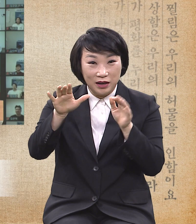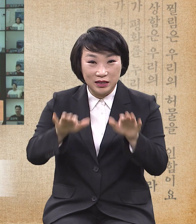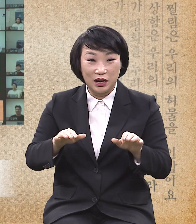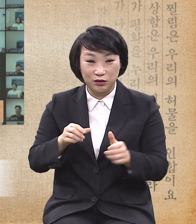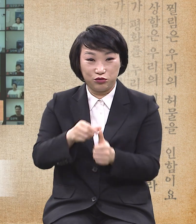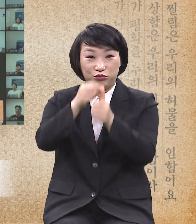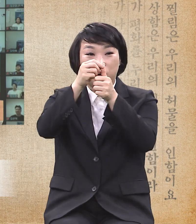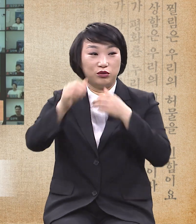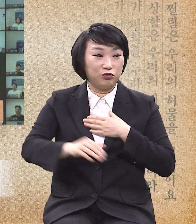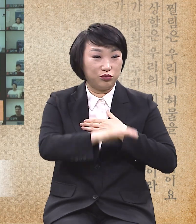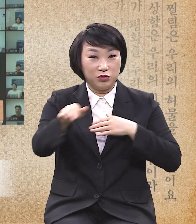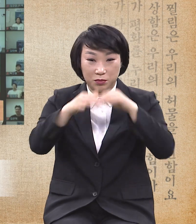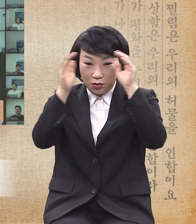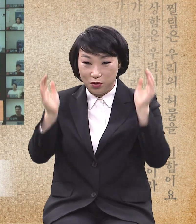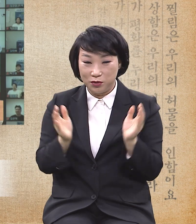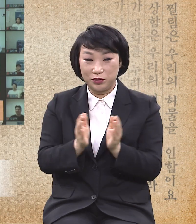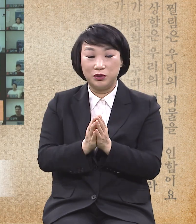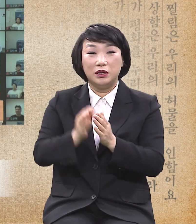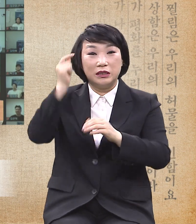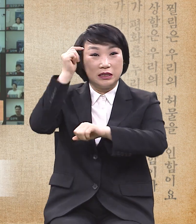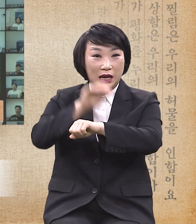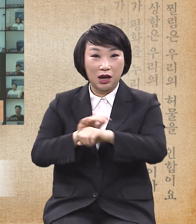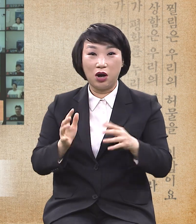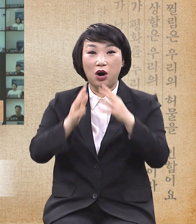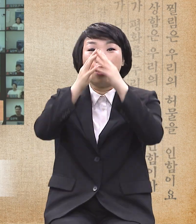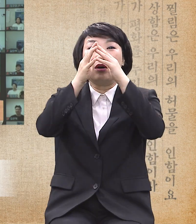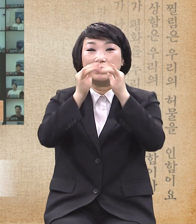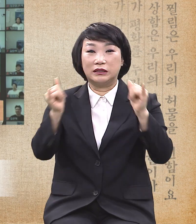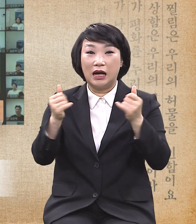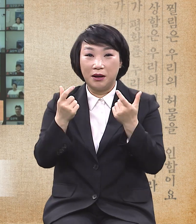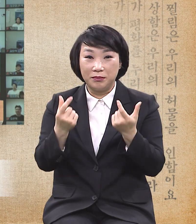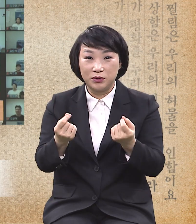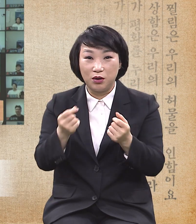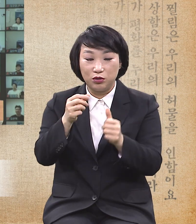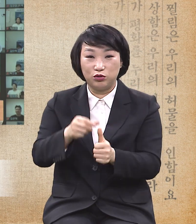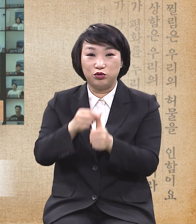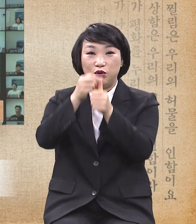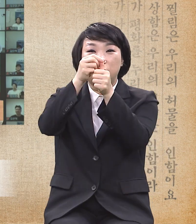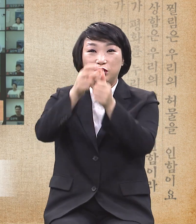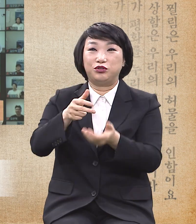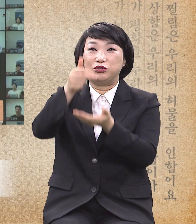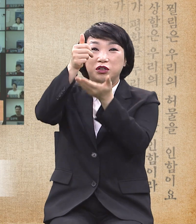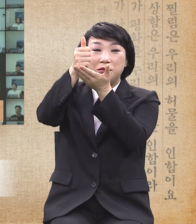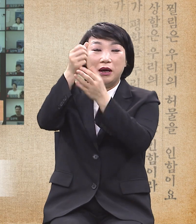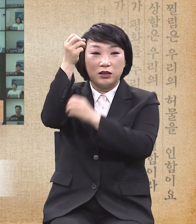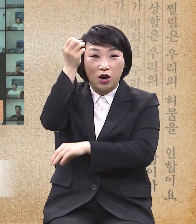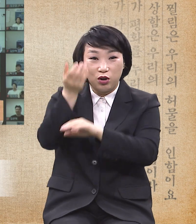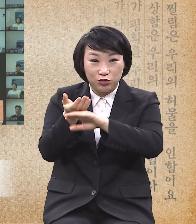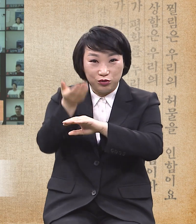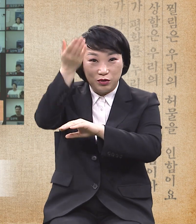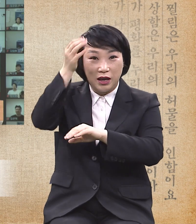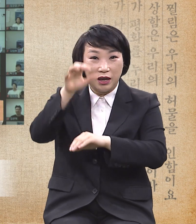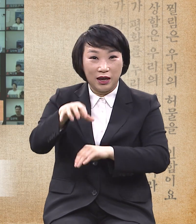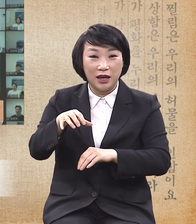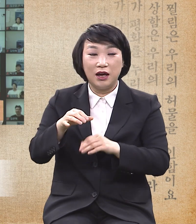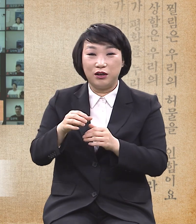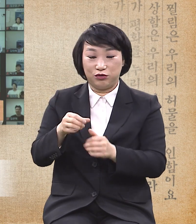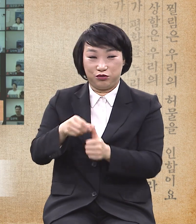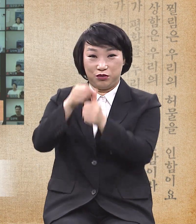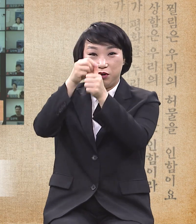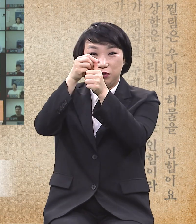우리 모두가 지혜로운 건축자와 같이 구원의 주님의 토위에 구원의